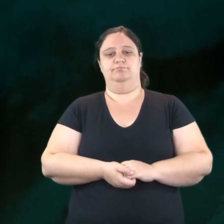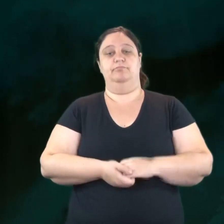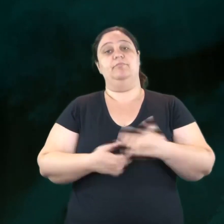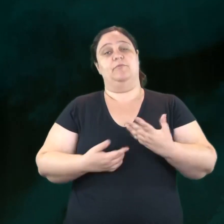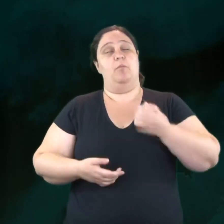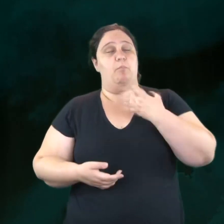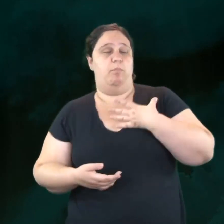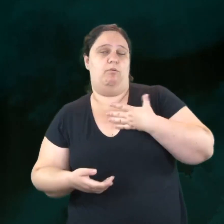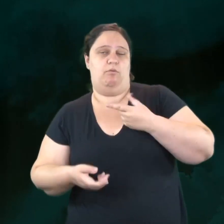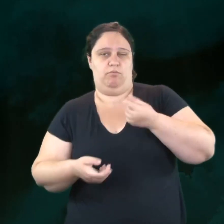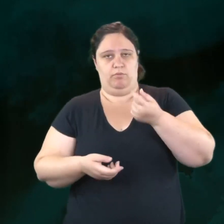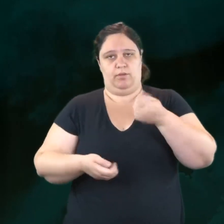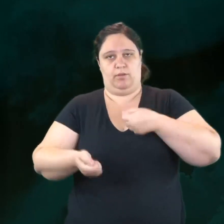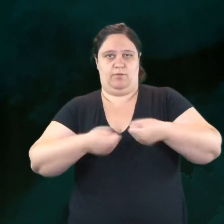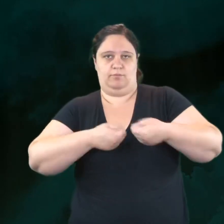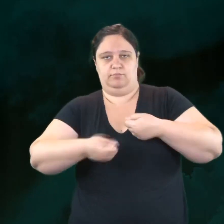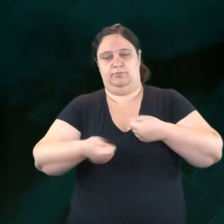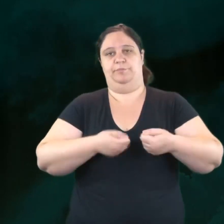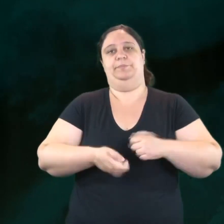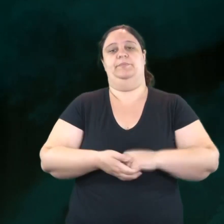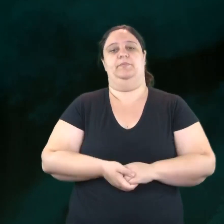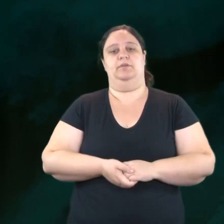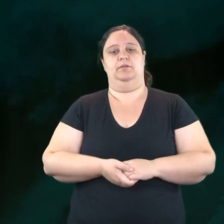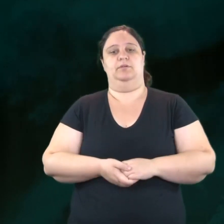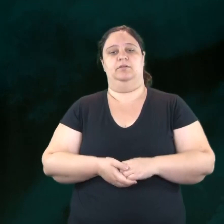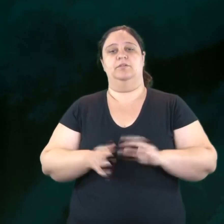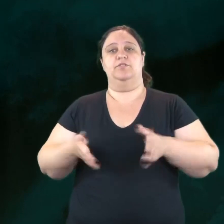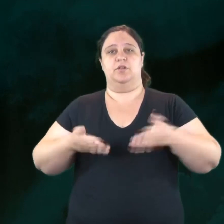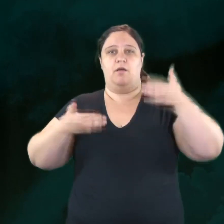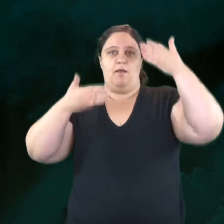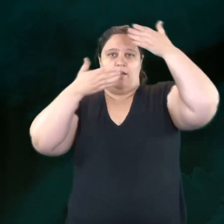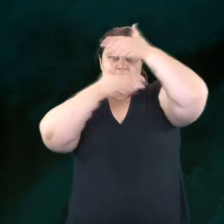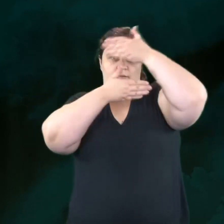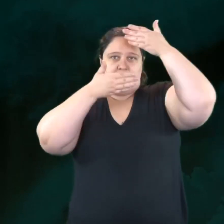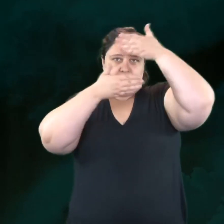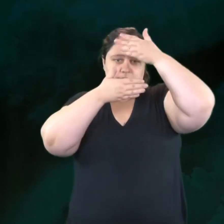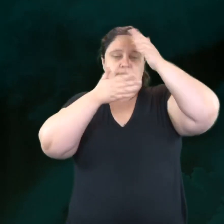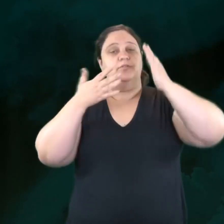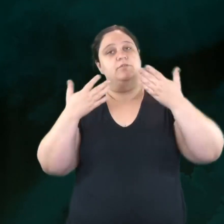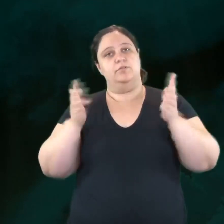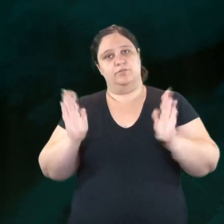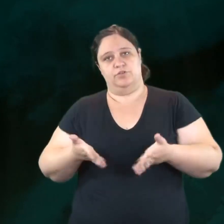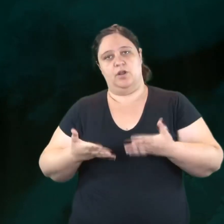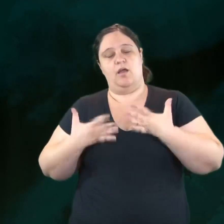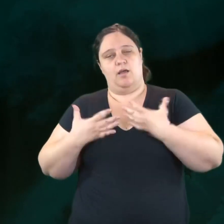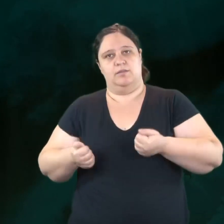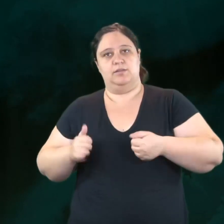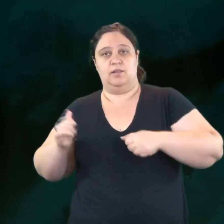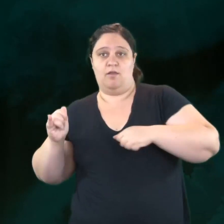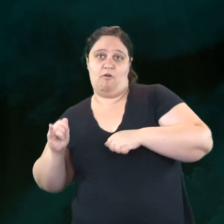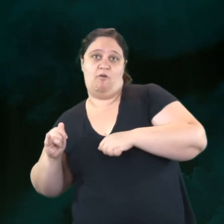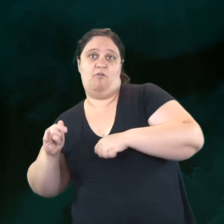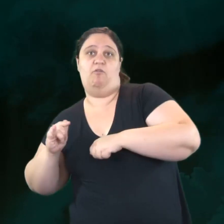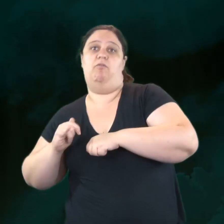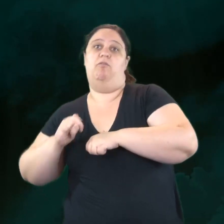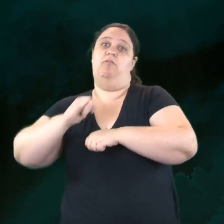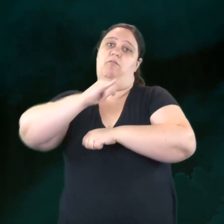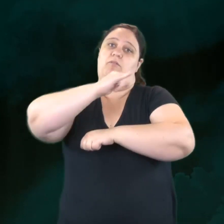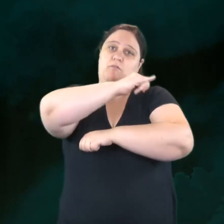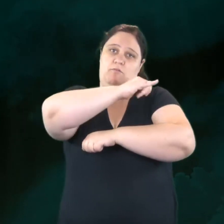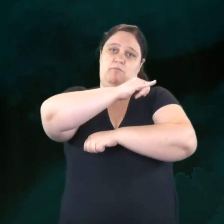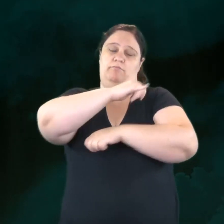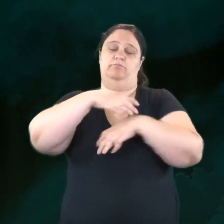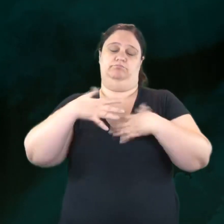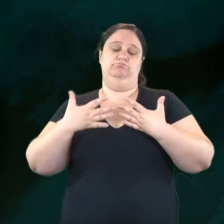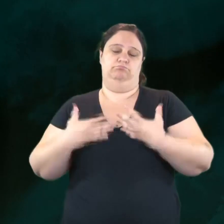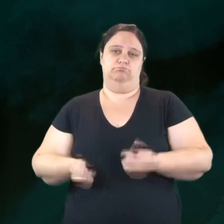econômicos para eles. E a Arábia Saudita já permitiu, né, o voo entre Tel Aviv,